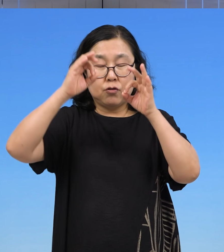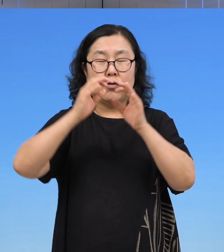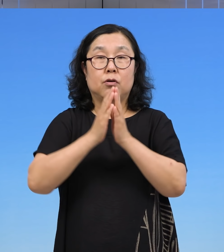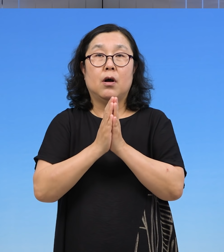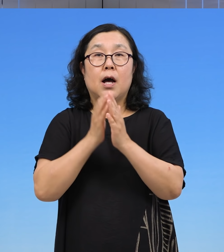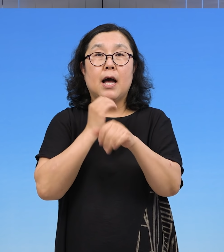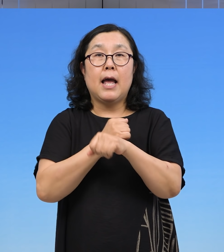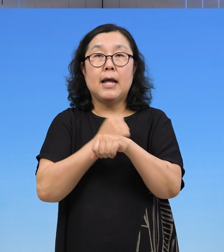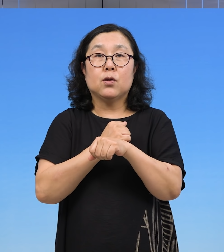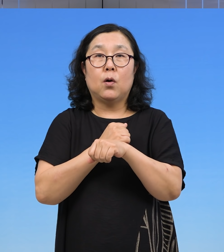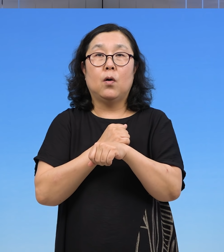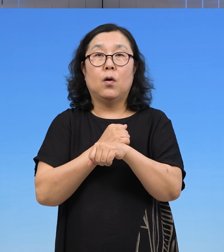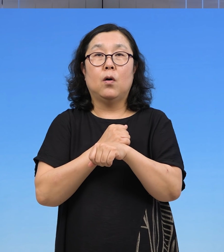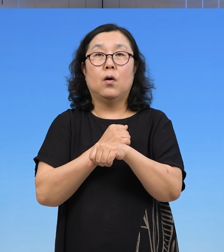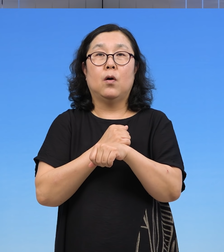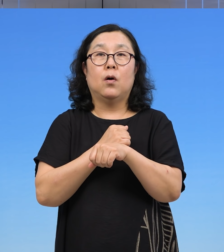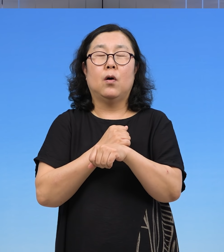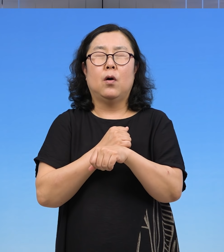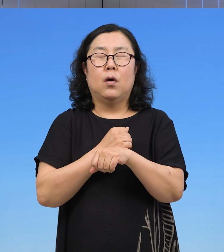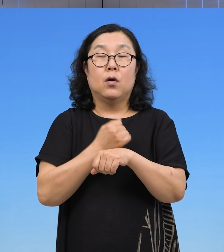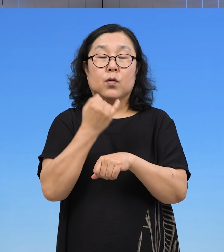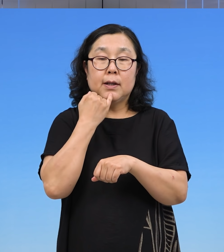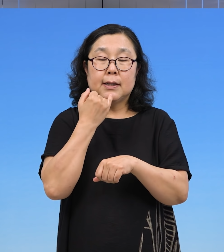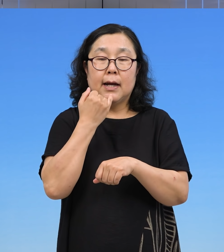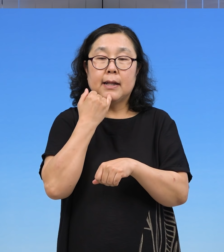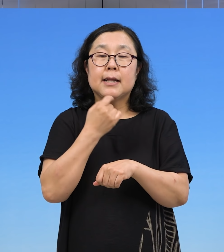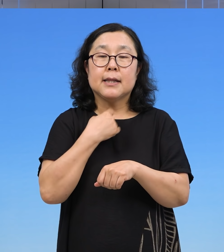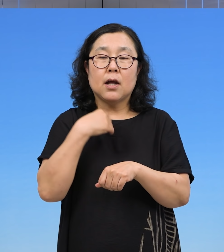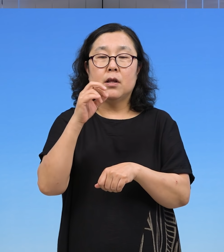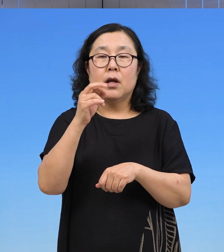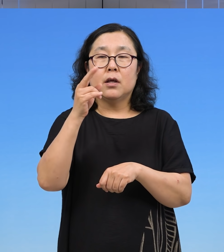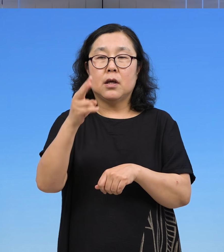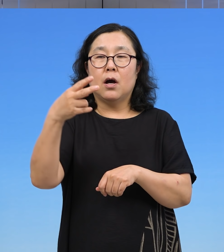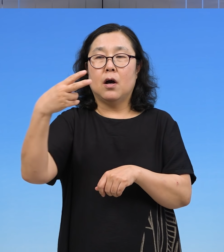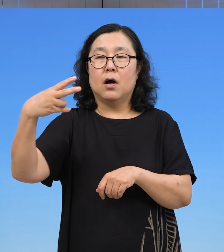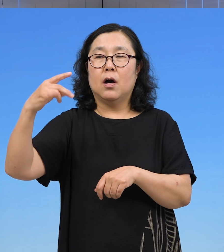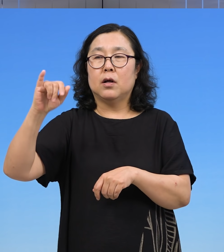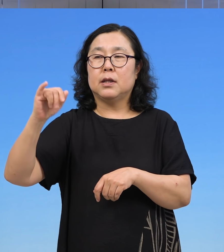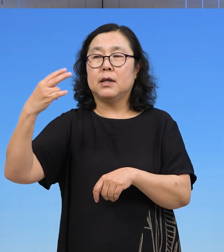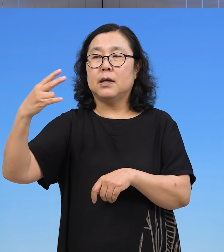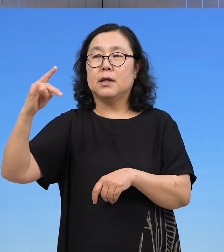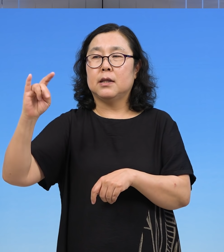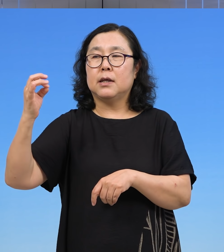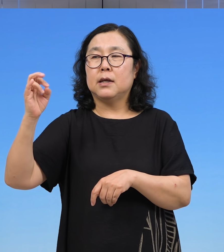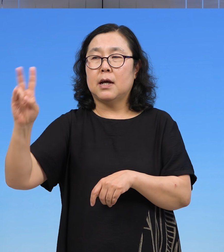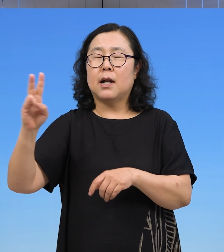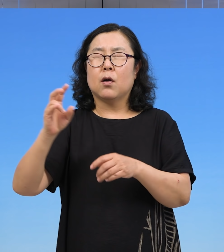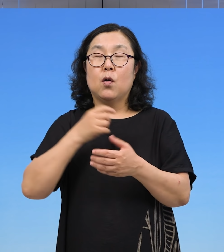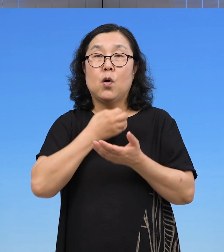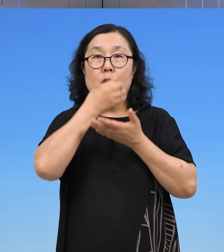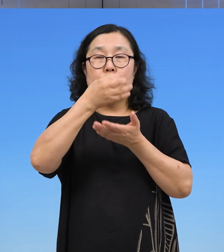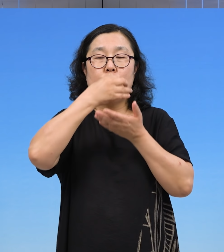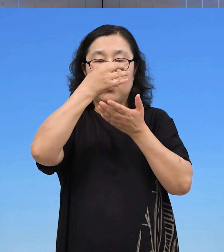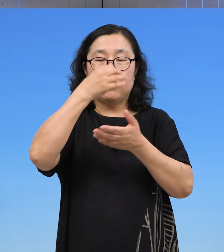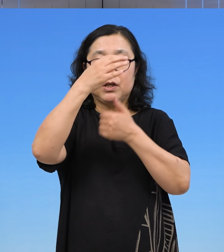이것들이 표적이 되고 하기 전에는 없었던 여디디아로 불러주신 하나님의 은혜가